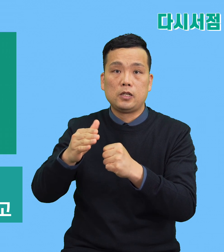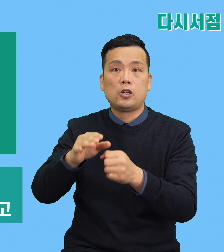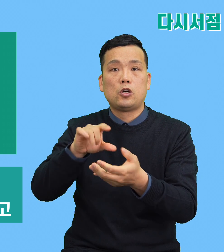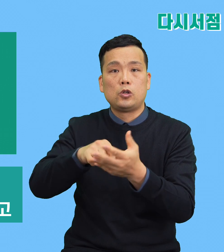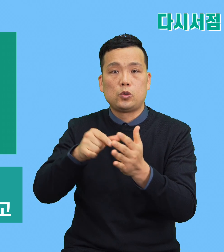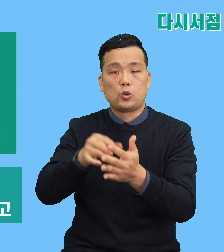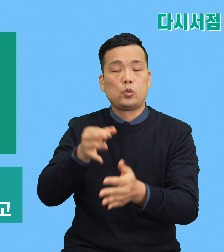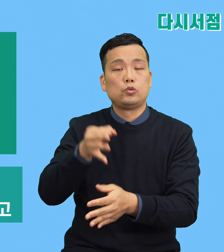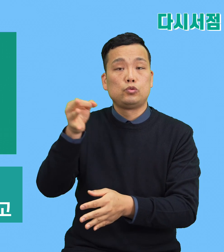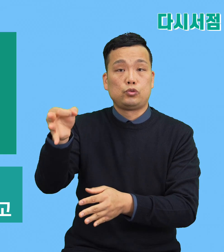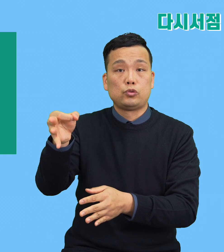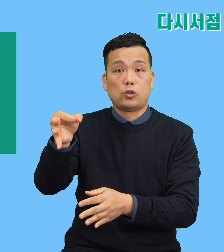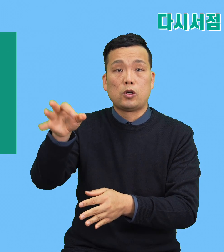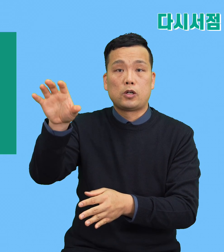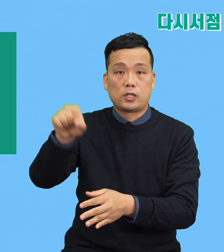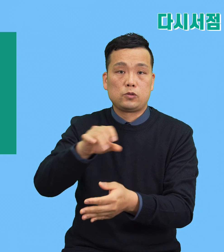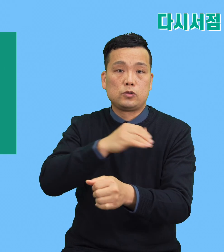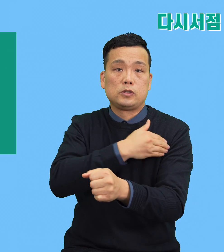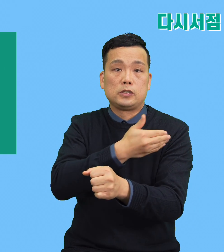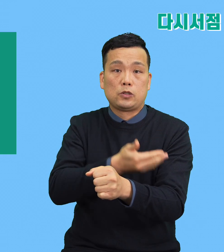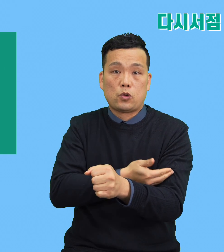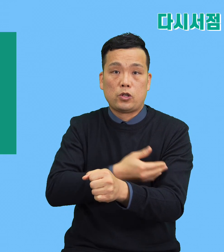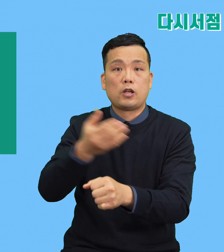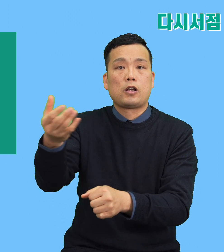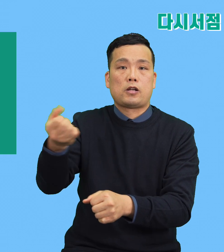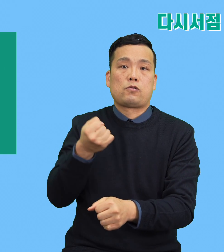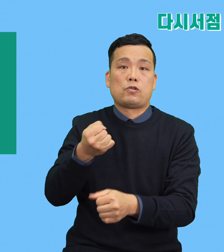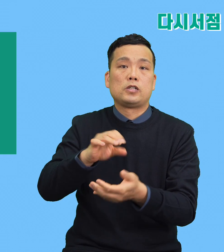일정 금액의 돈을 지불하고 사용해야 합니다.